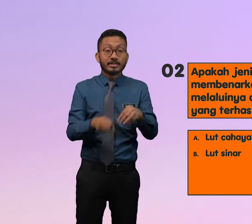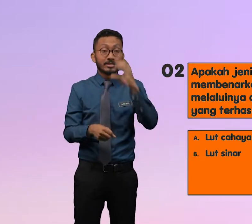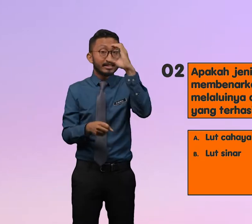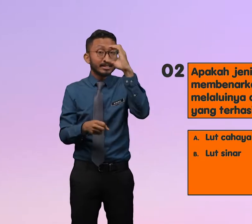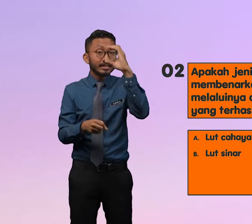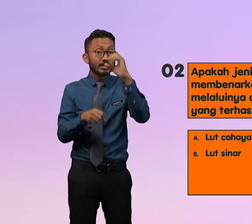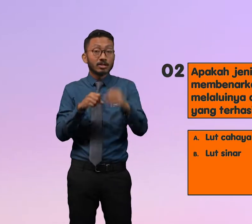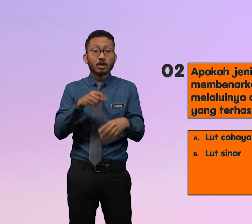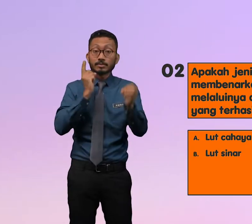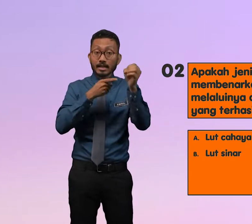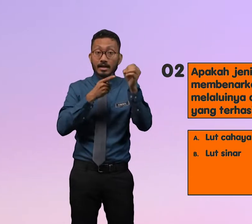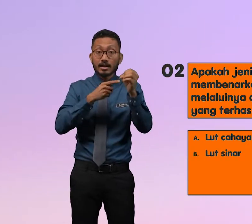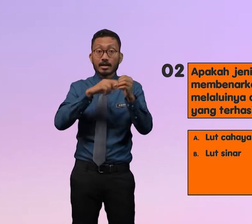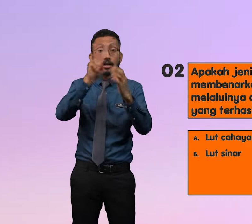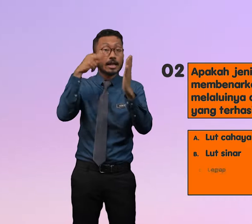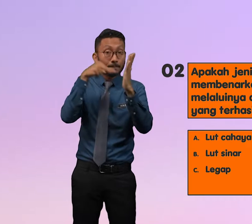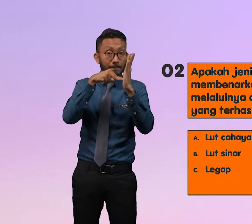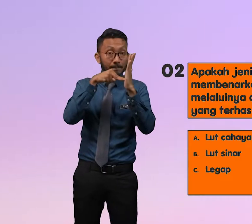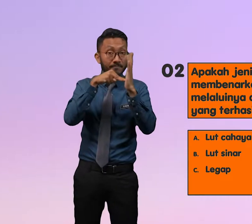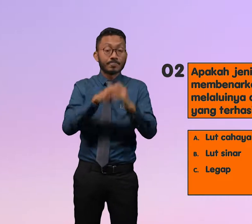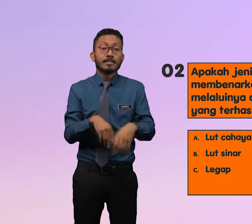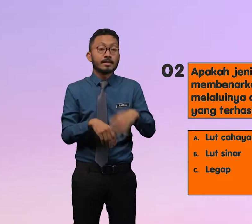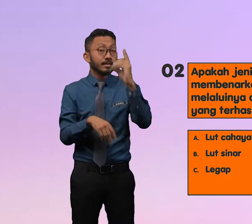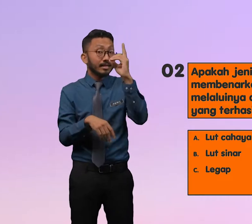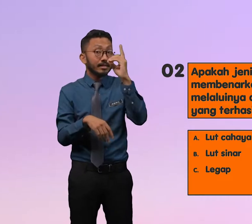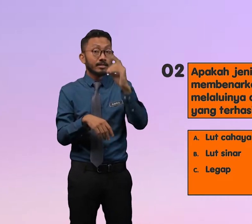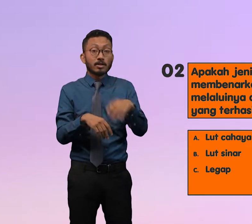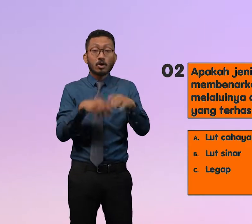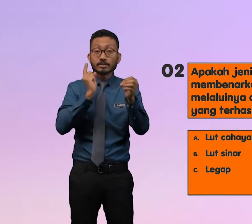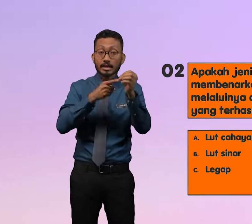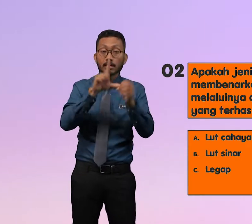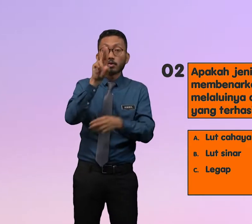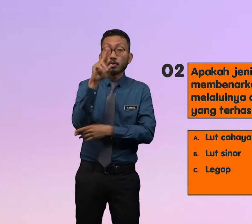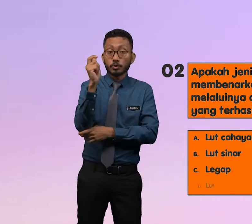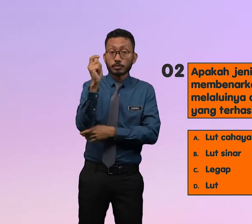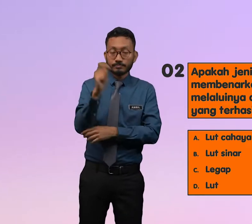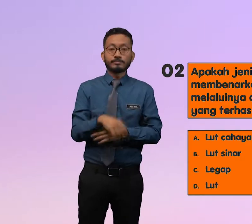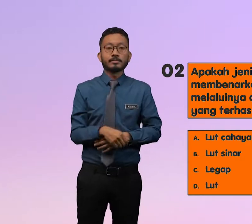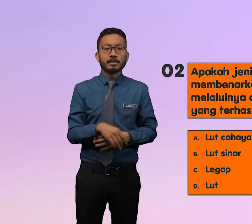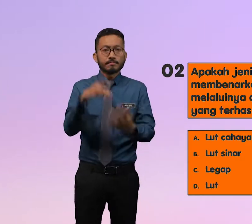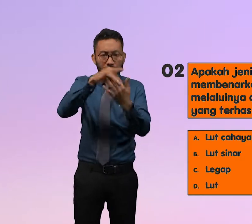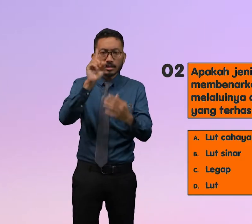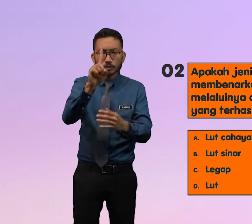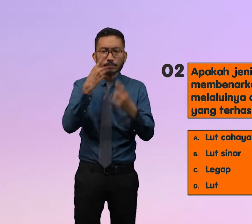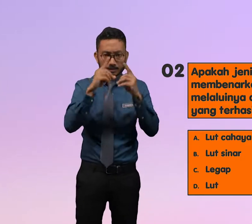C. Objek rekam. D. Objek rut. Pilih satu jawapan.